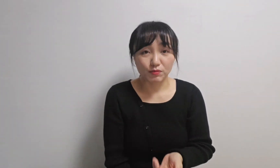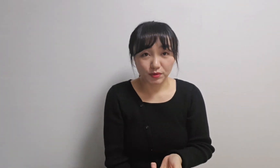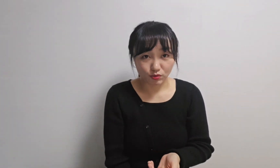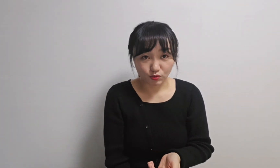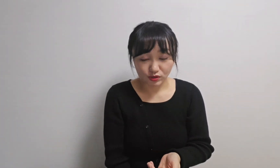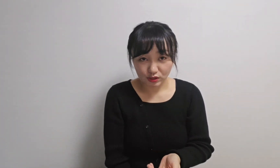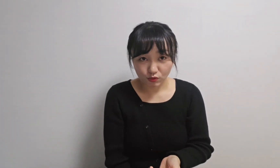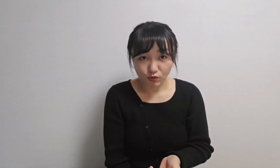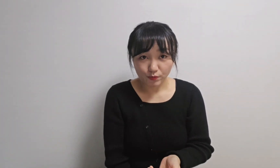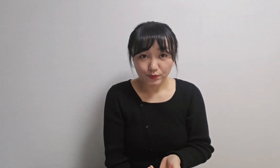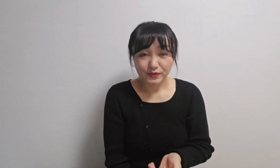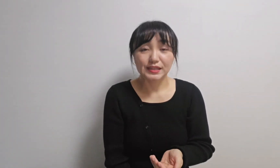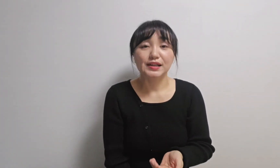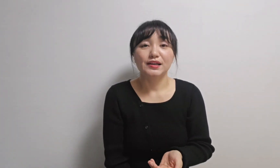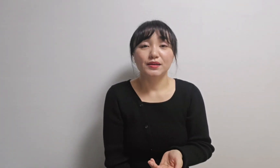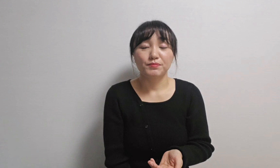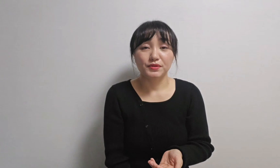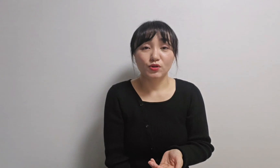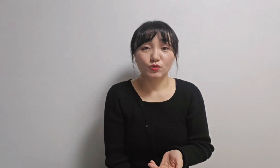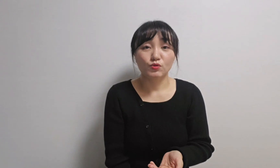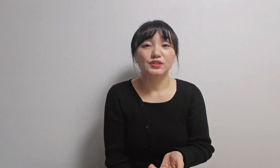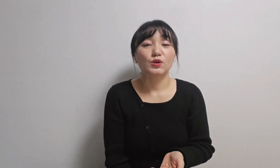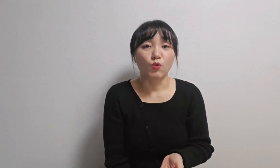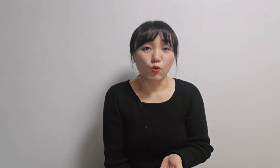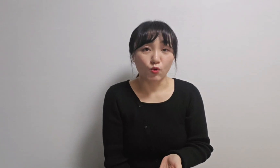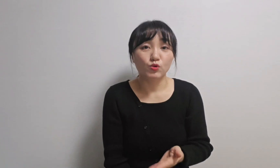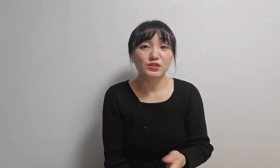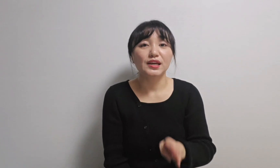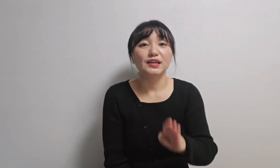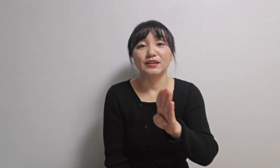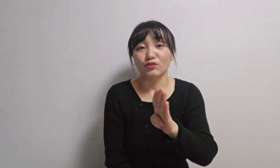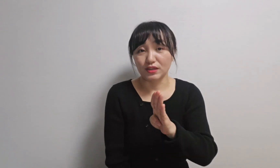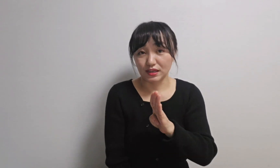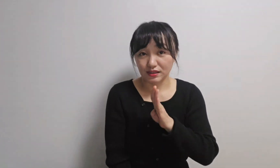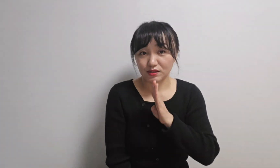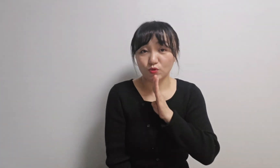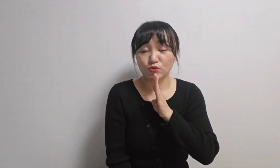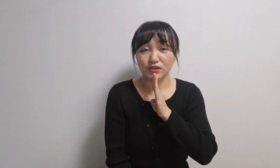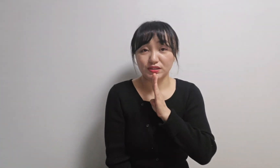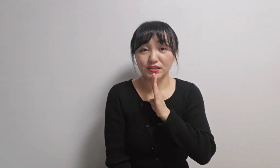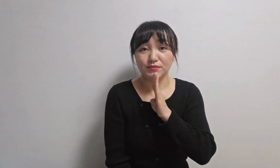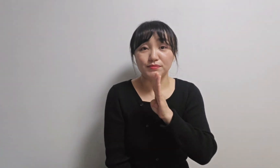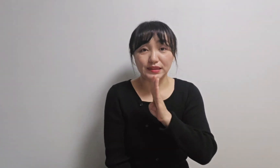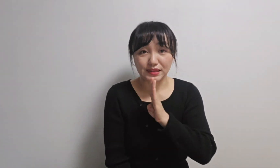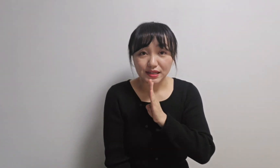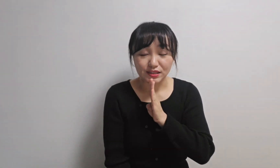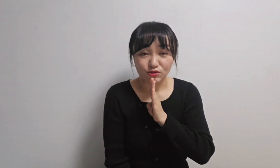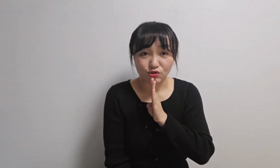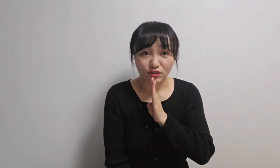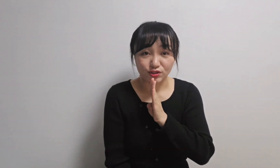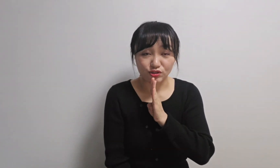피어도 꽃이고, 길가에 피어도 꽃이 고자에다 이렇게 요수화를 맞다라는 수어를 해주실 거예요.